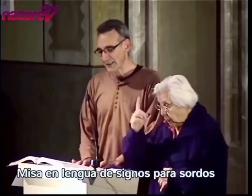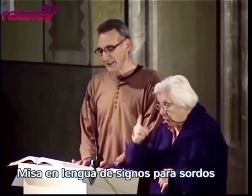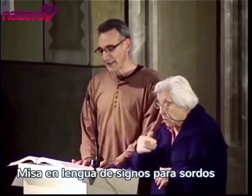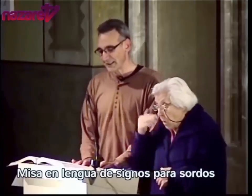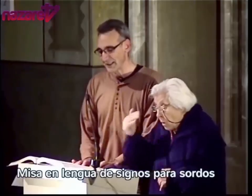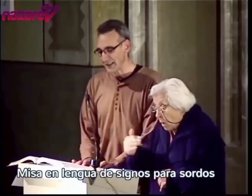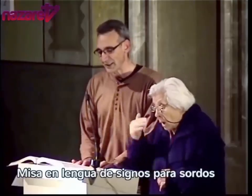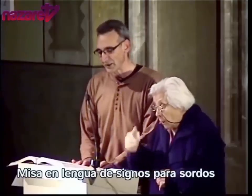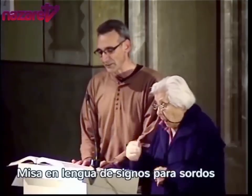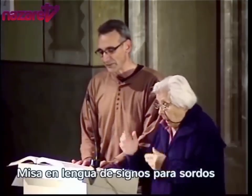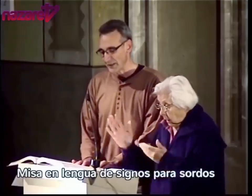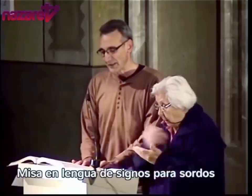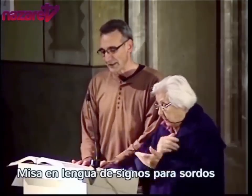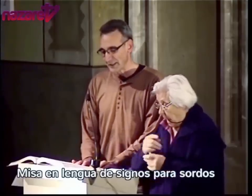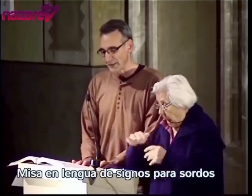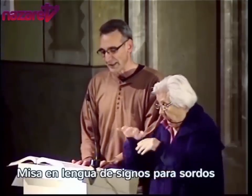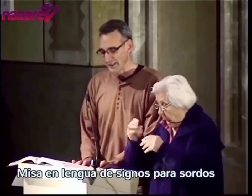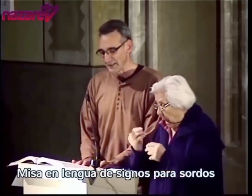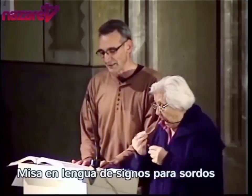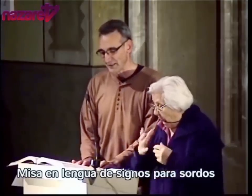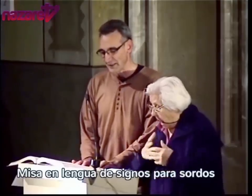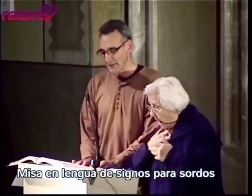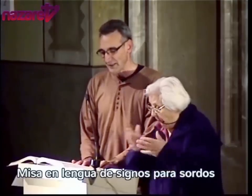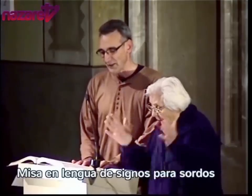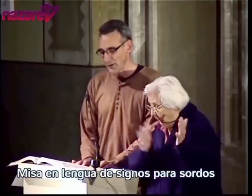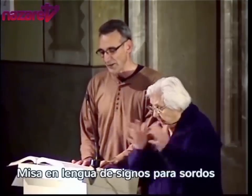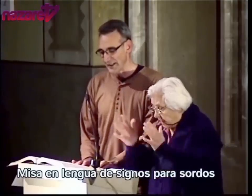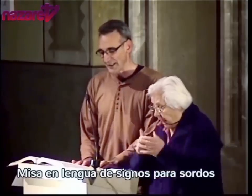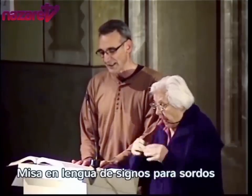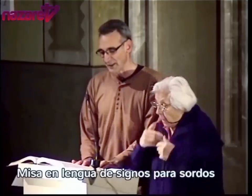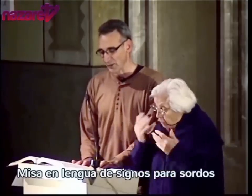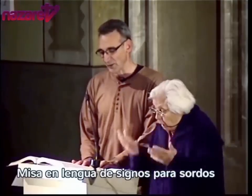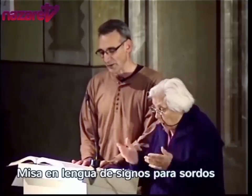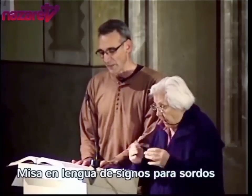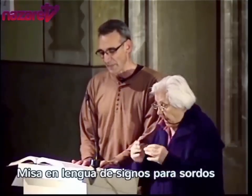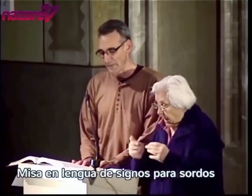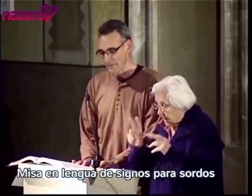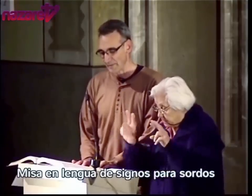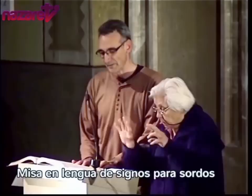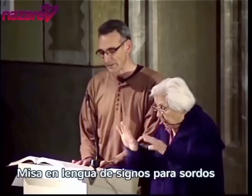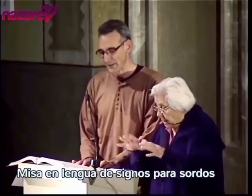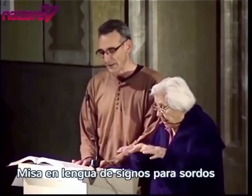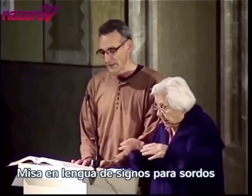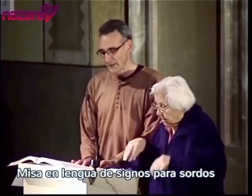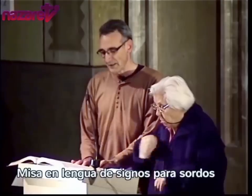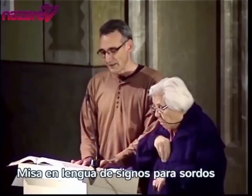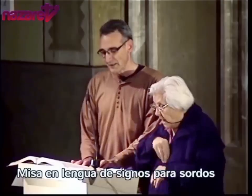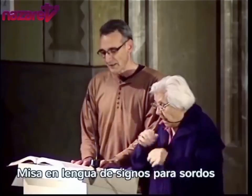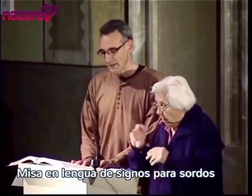Le retiras el aliento y expiran, y vuelven a ser polvo.